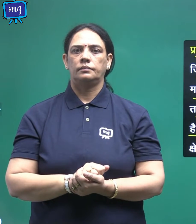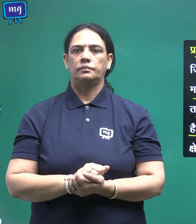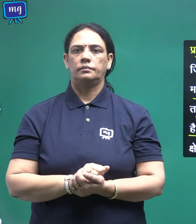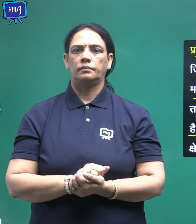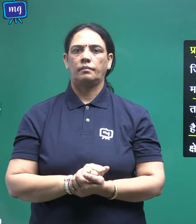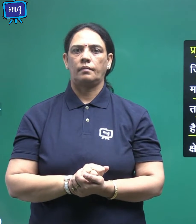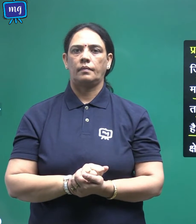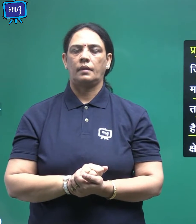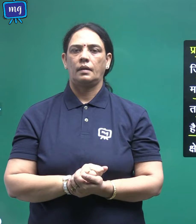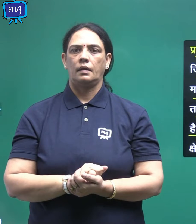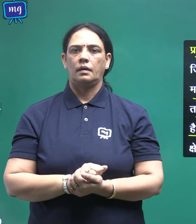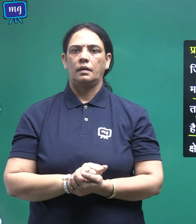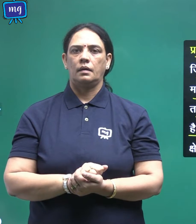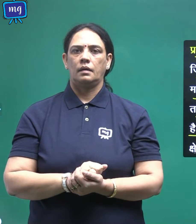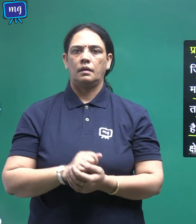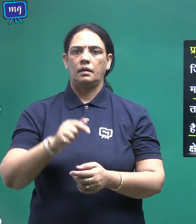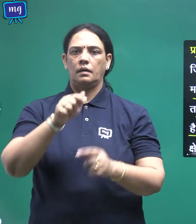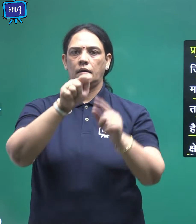समलंब चतुर्भुज का